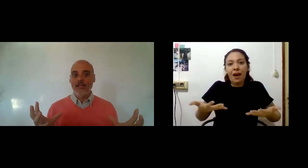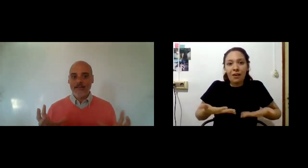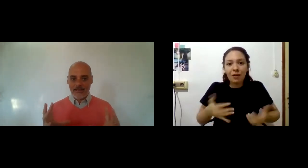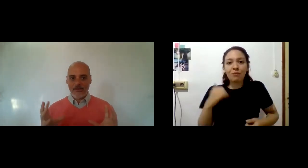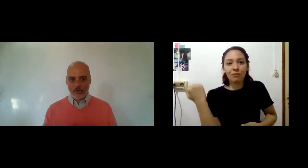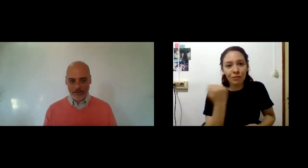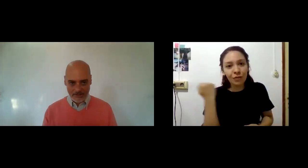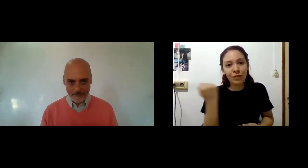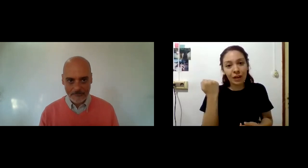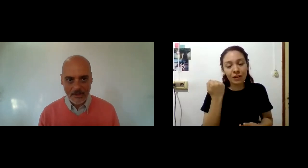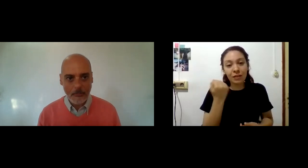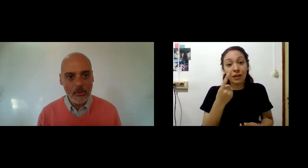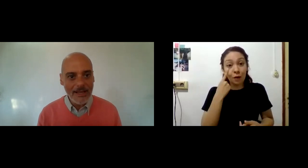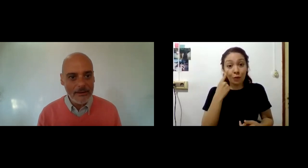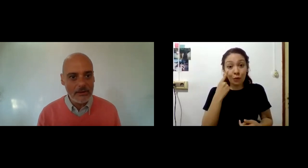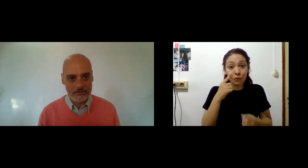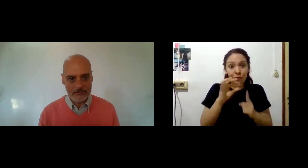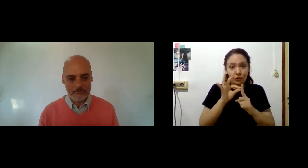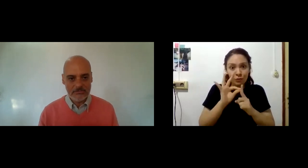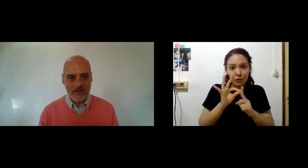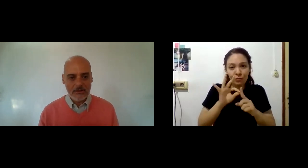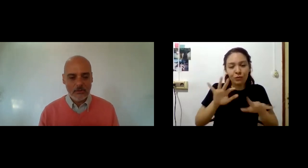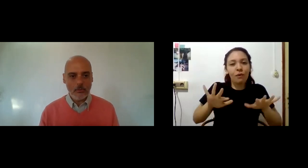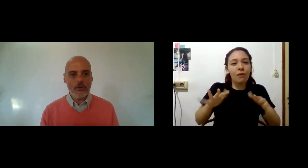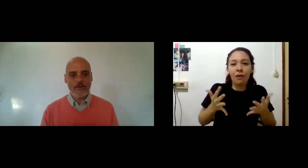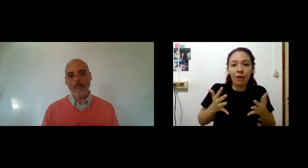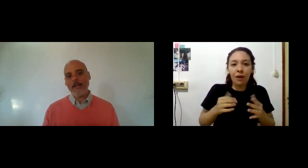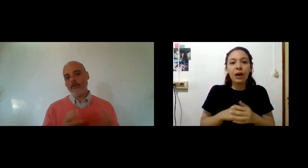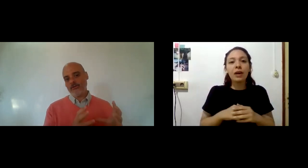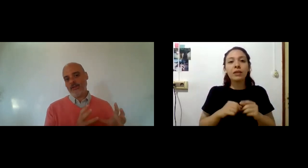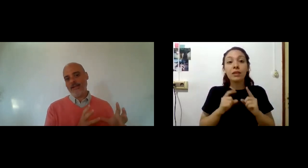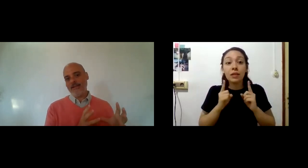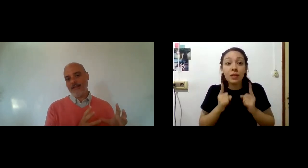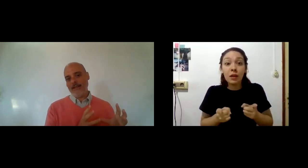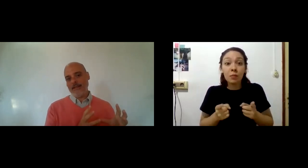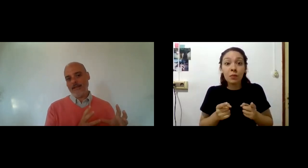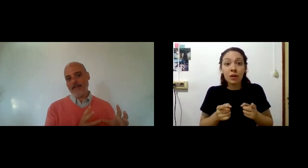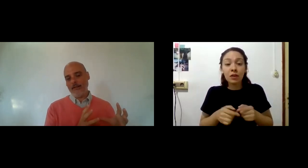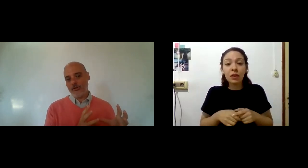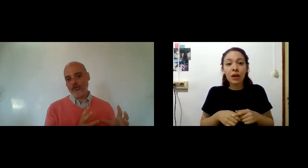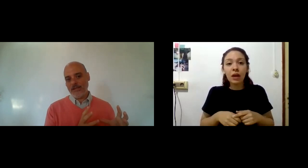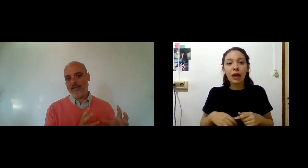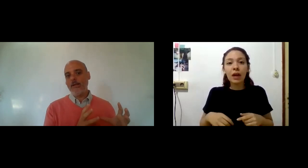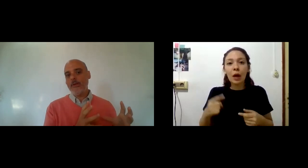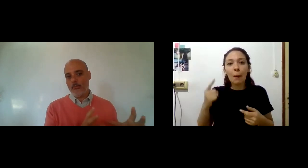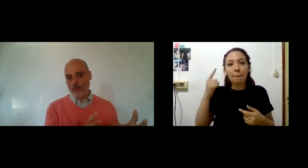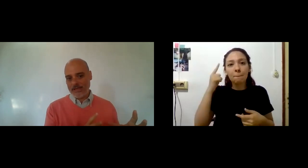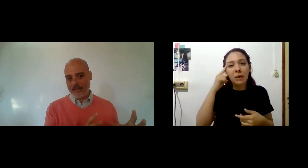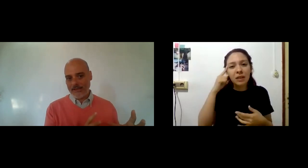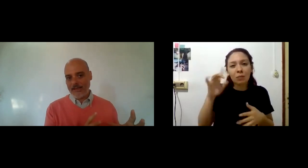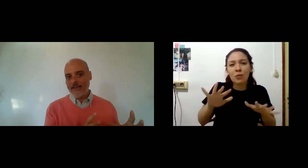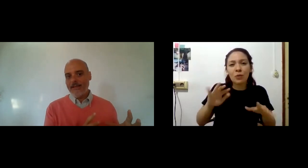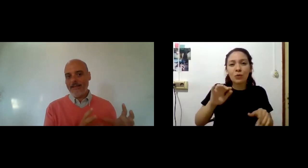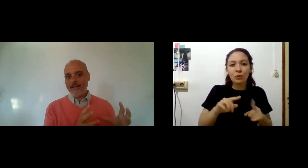éticos que nos rigen. Por un lado, uno de esos marcos es que nosotros inscribimos